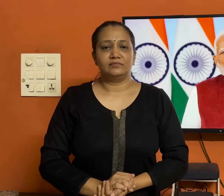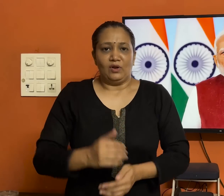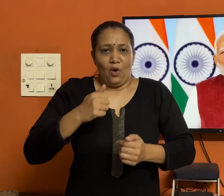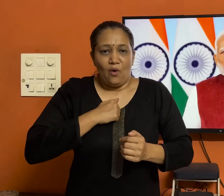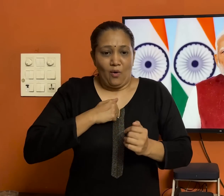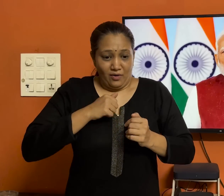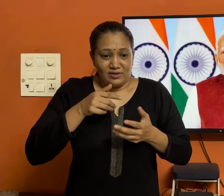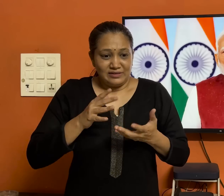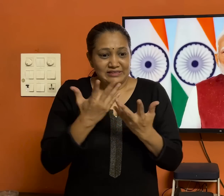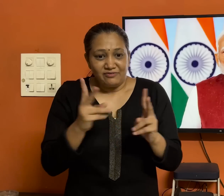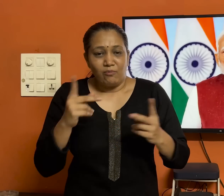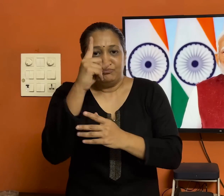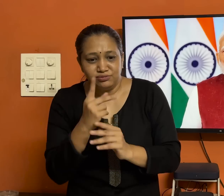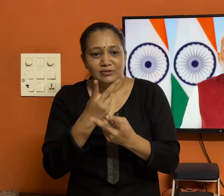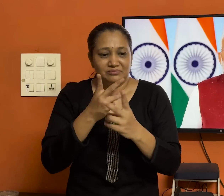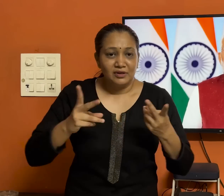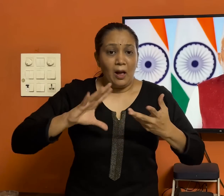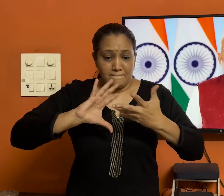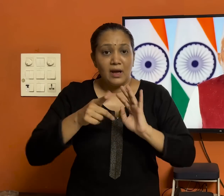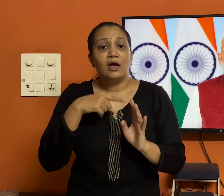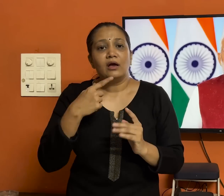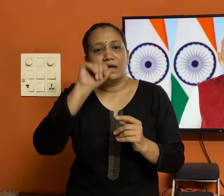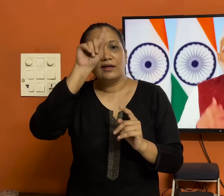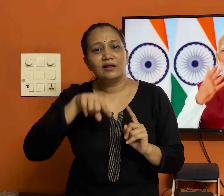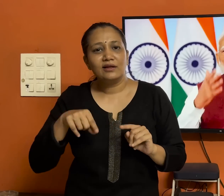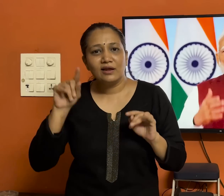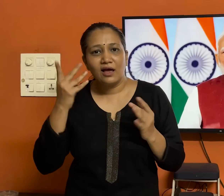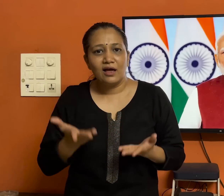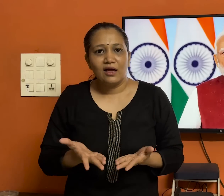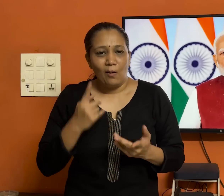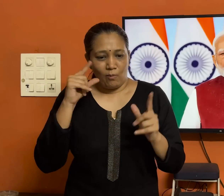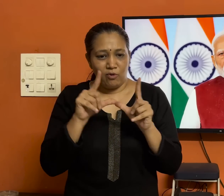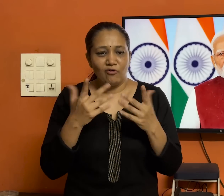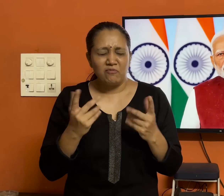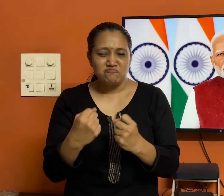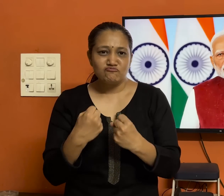हमारे मेड इन इंडिया हथियारों की प्रामाणिकता सिद्ध हुई।